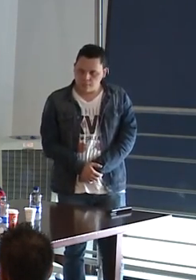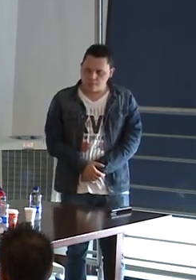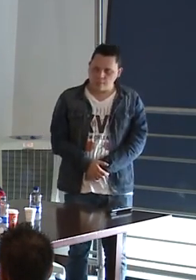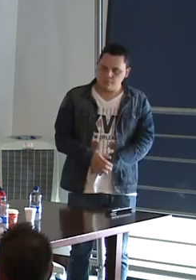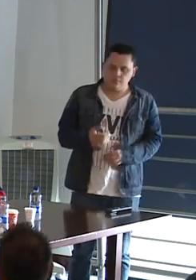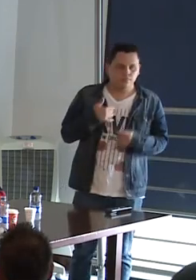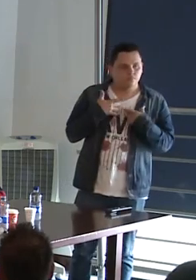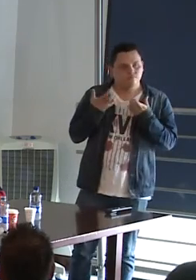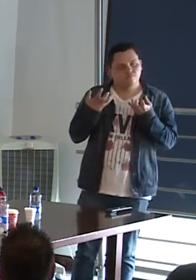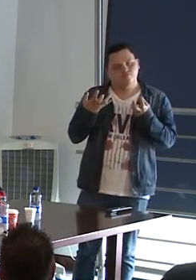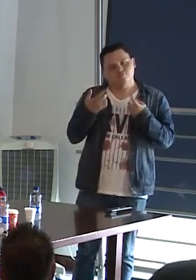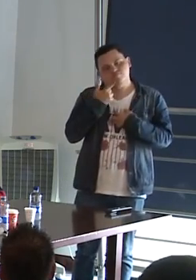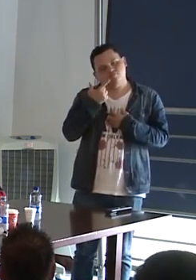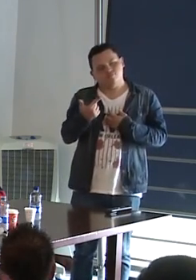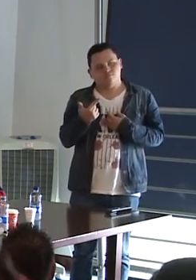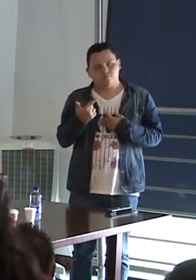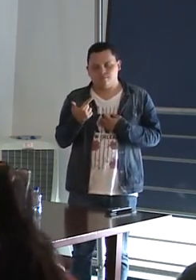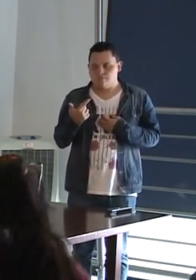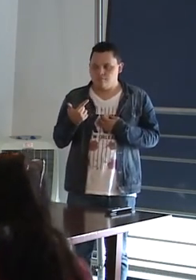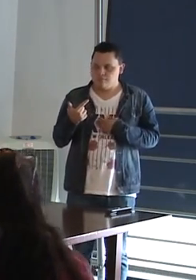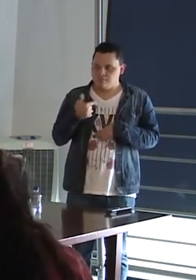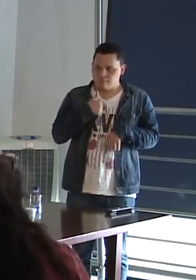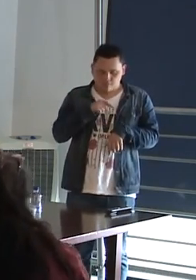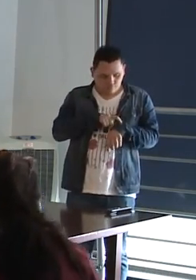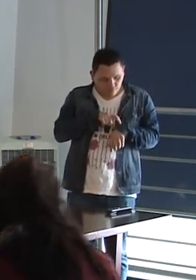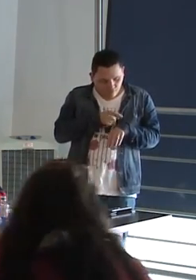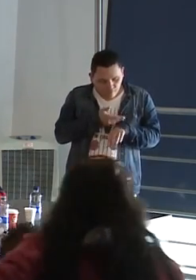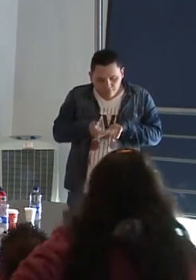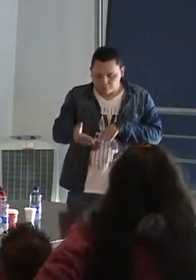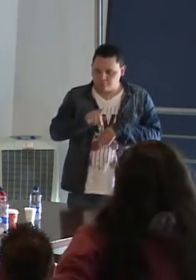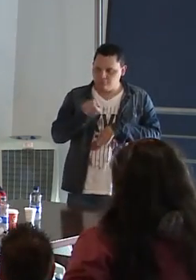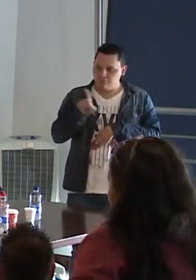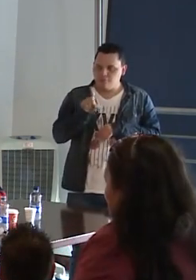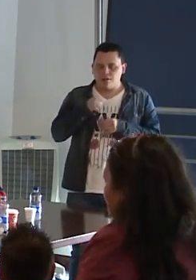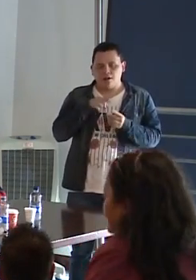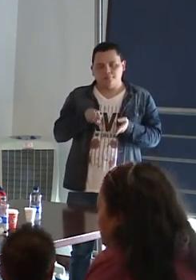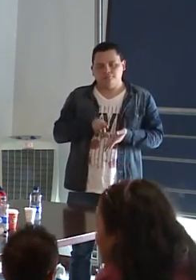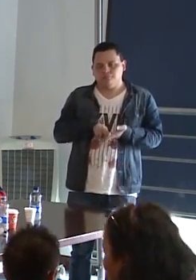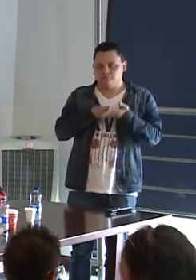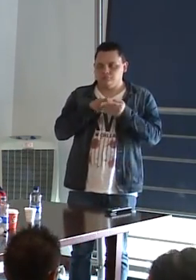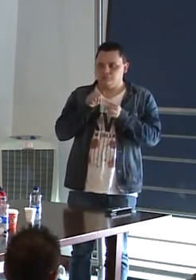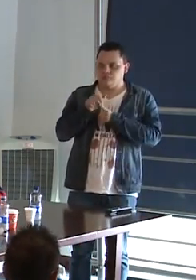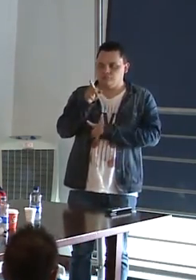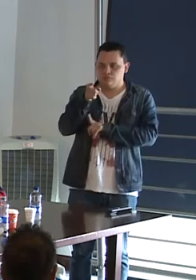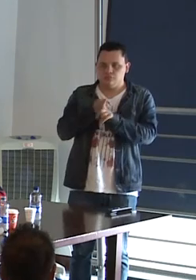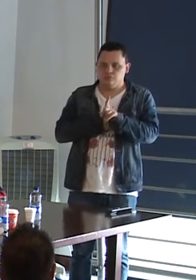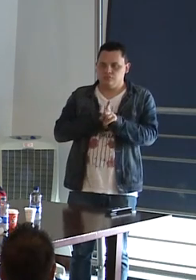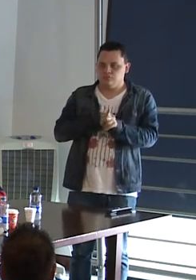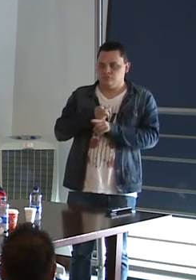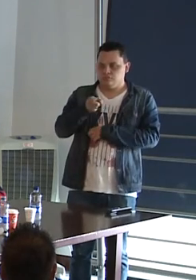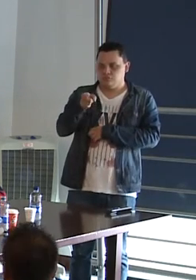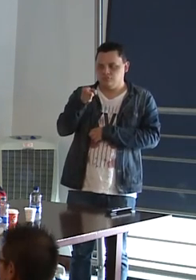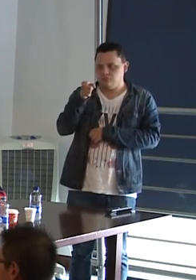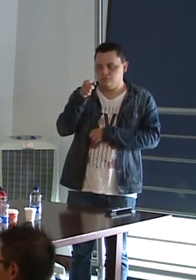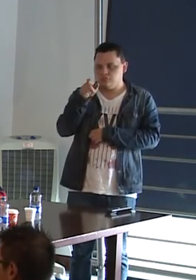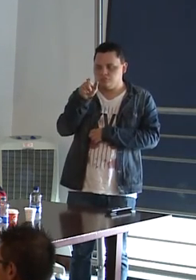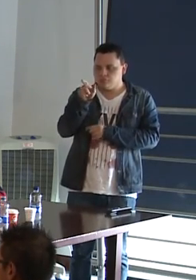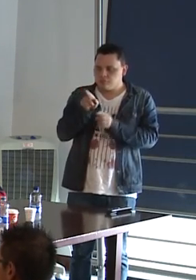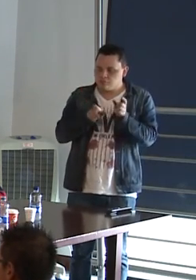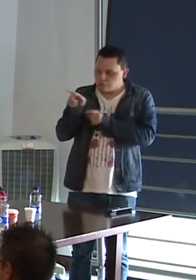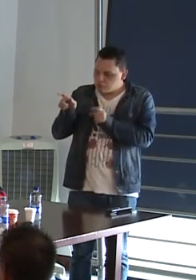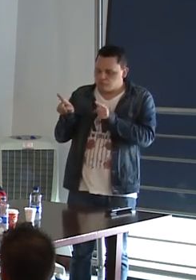Yo quisiera no dejar pasar el momento para resaltar el papel fundamental de